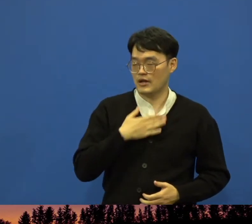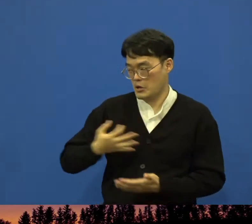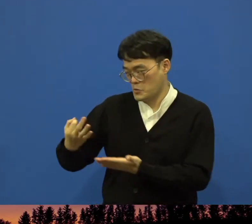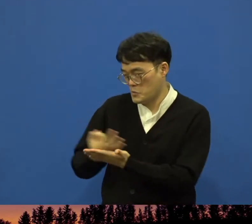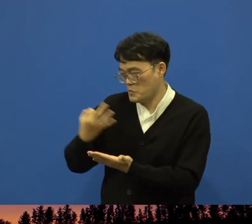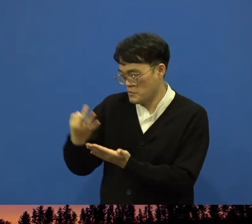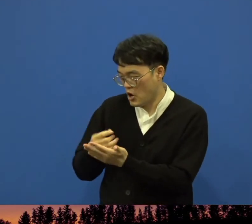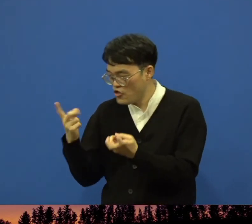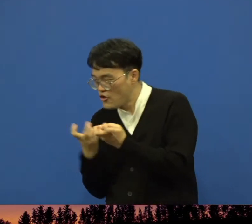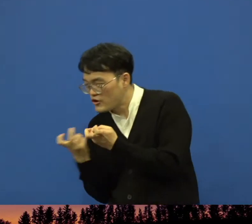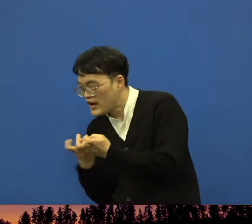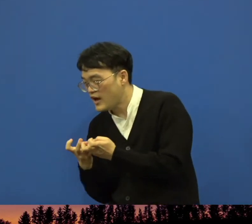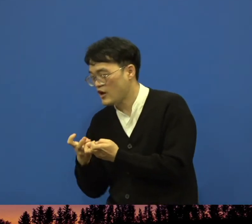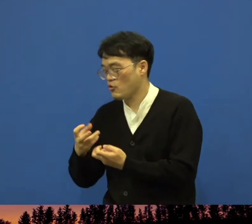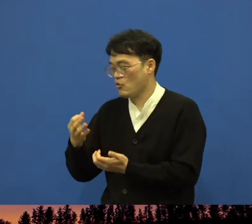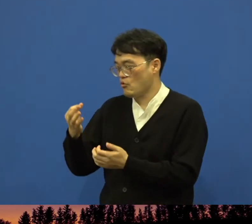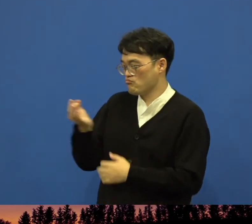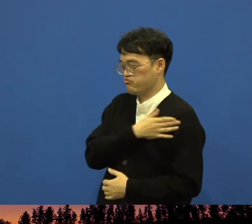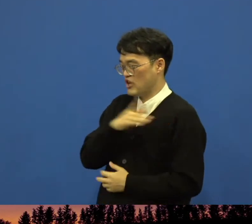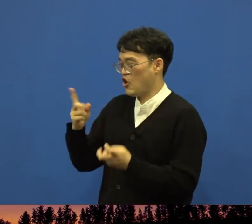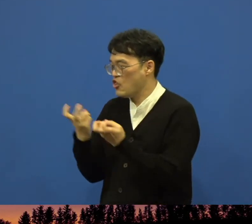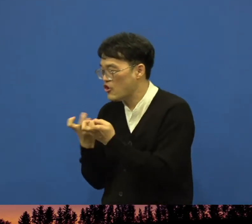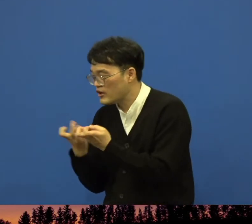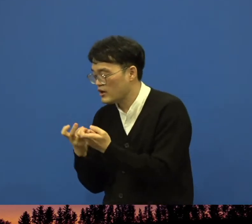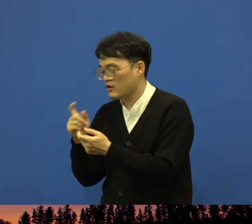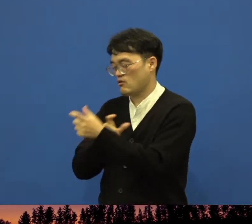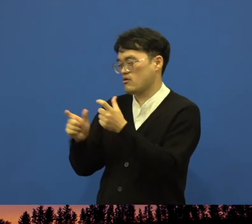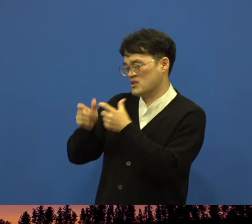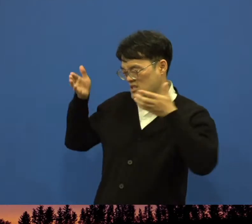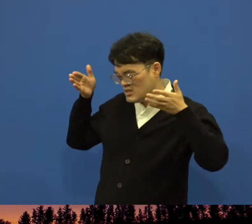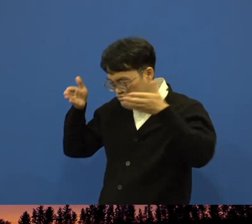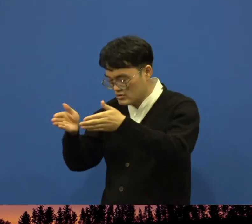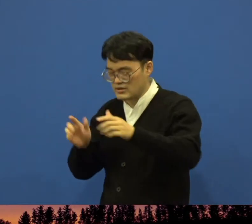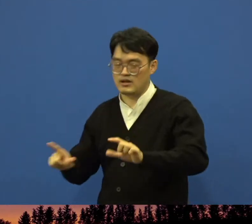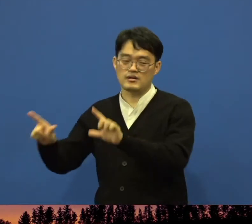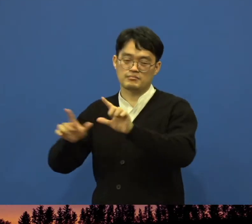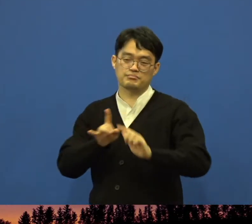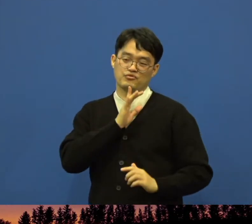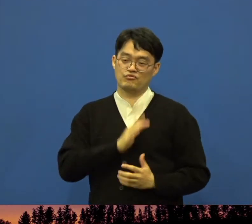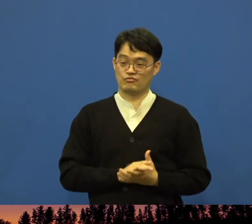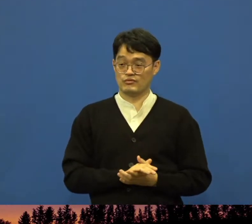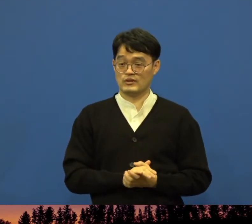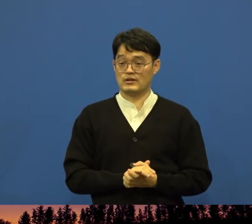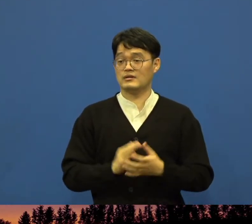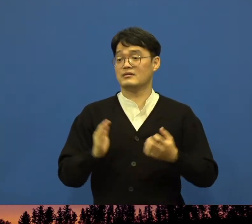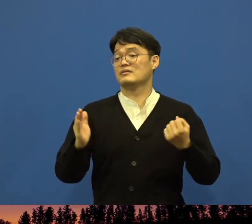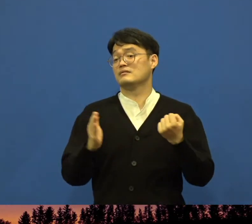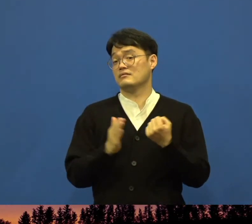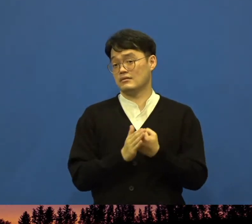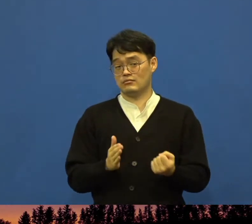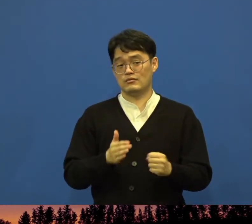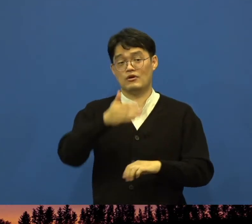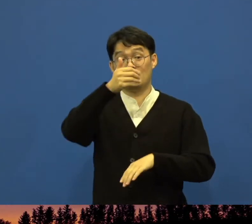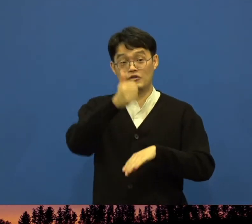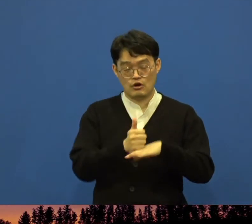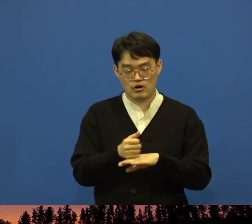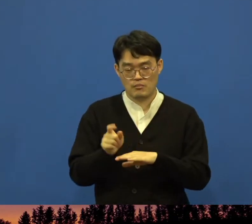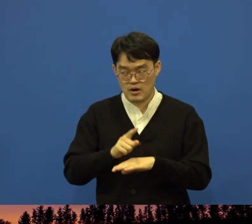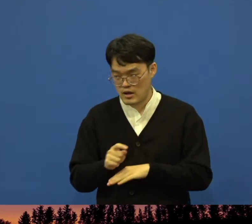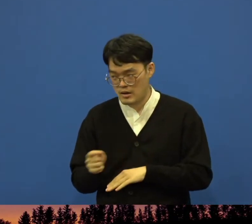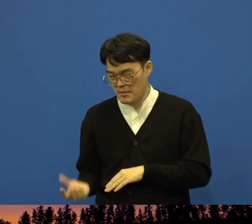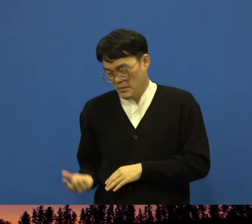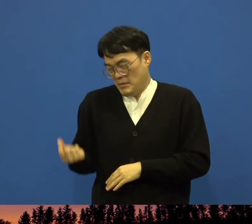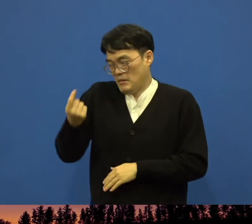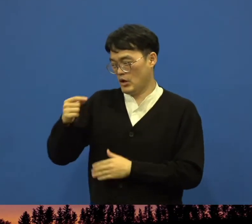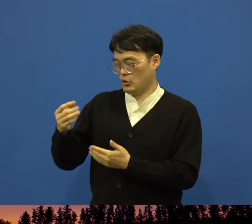이 질문은 이제 다 이제 없어져 버리는 거죠. 그러면 이제 속도죠. 속도 빨리 돈 벌어야